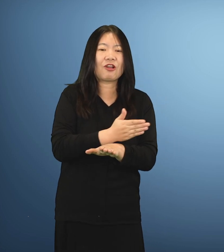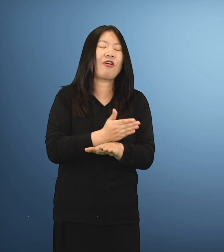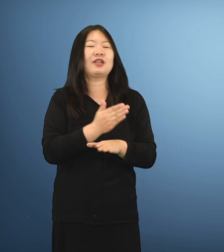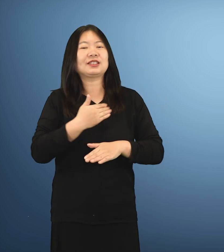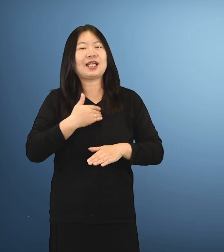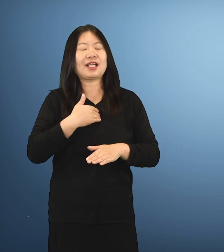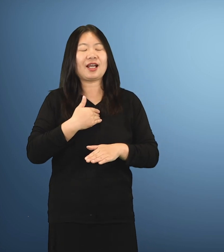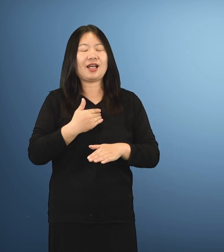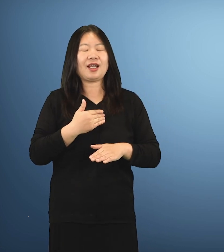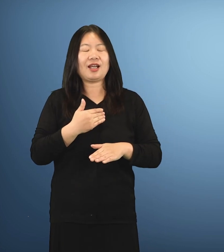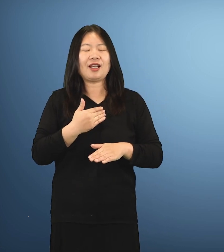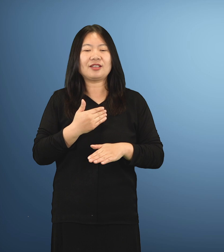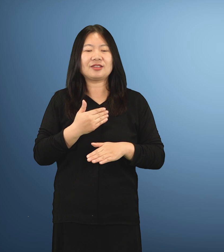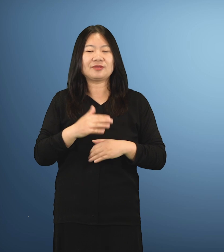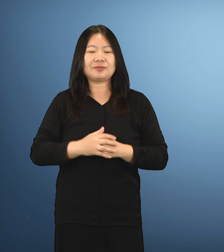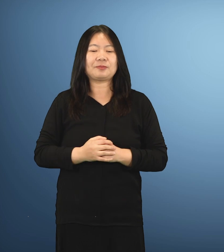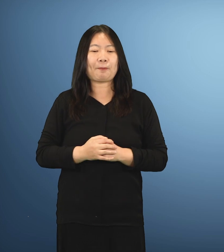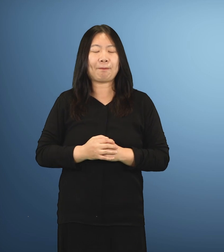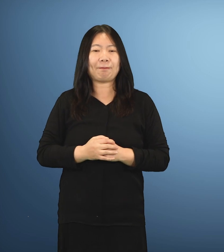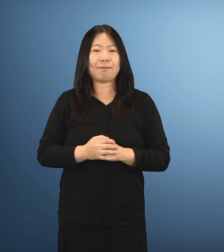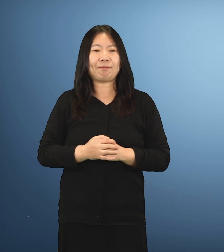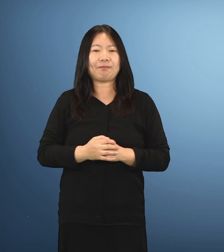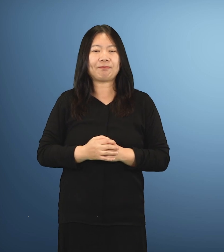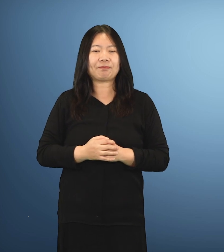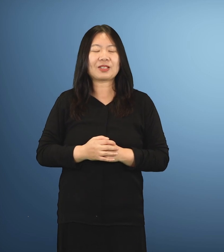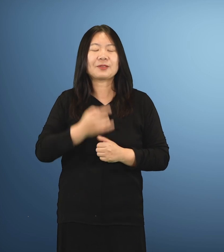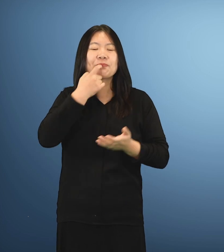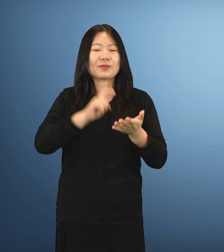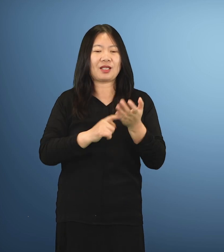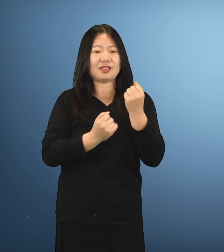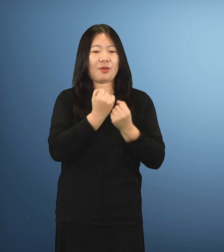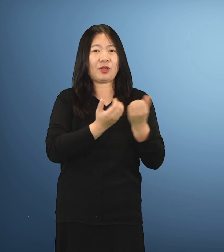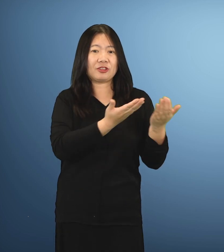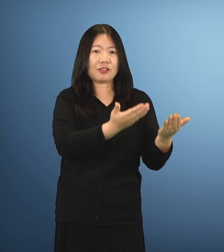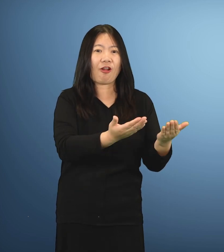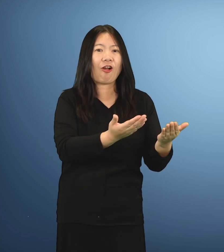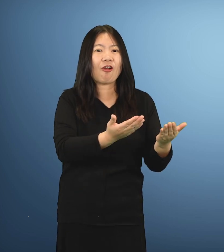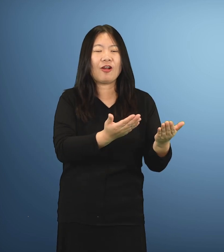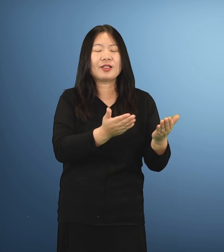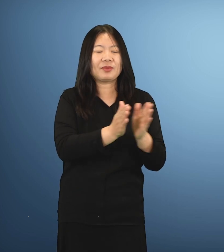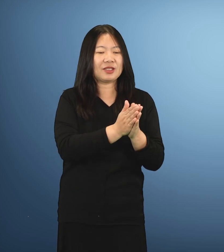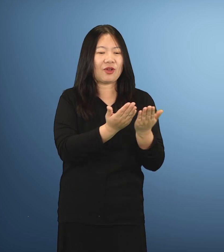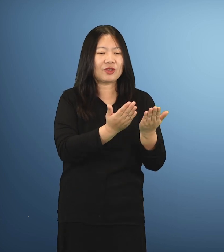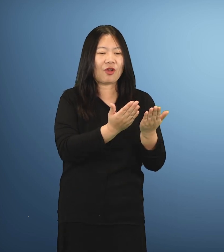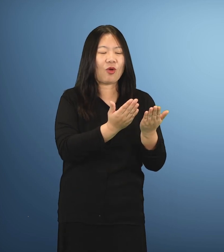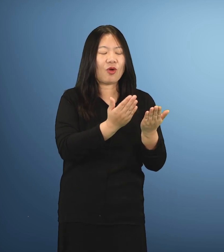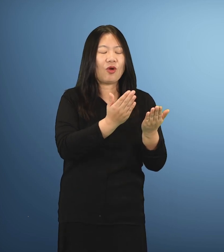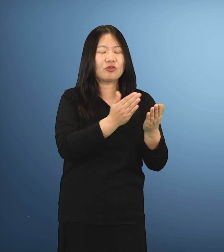참고 안 할 테니까 그냥 듣기만 하시면 됩니다. 이렇게 구조가 되어 있습니다.